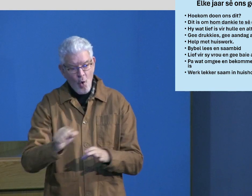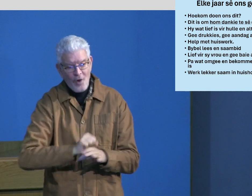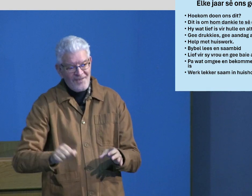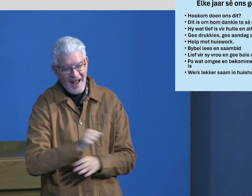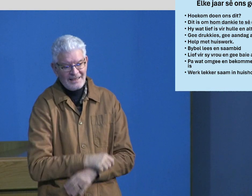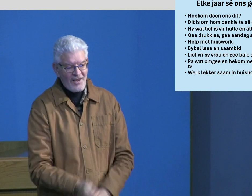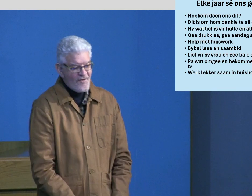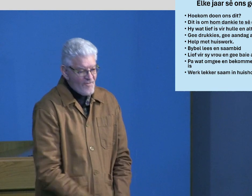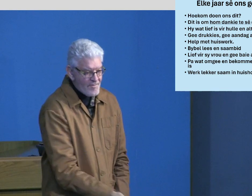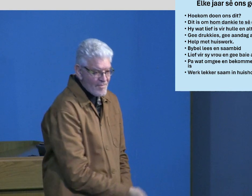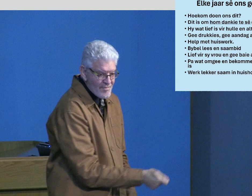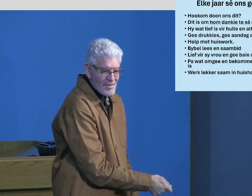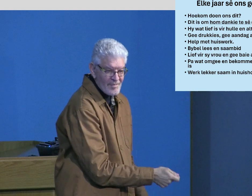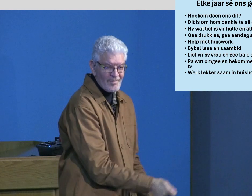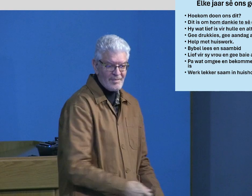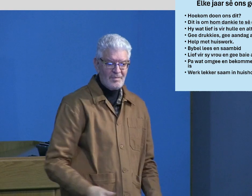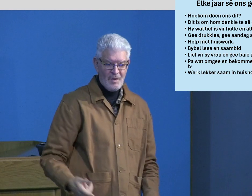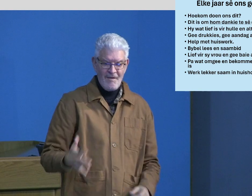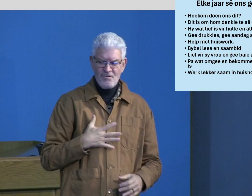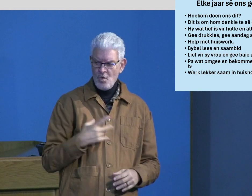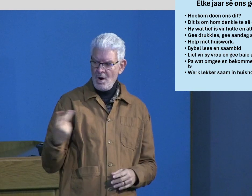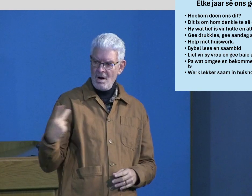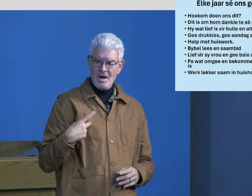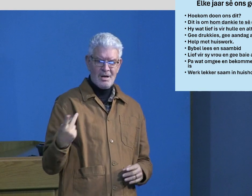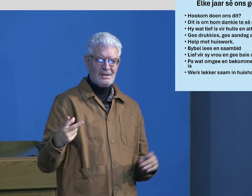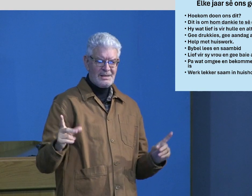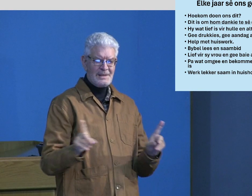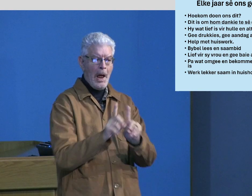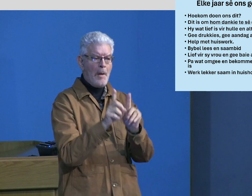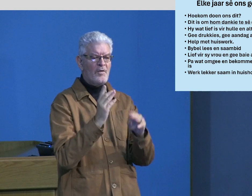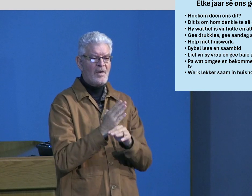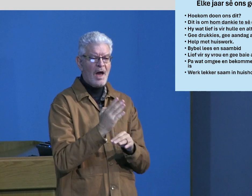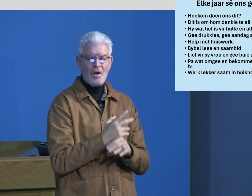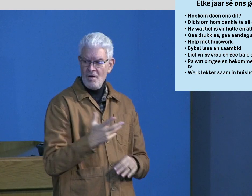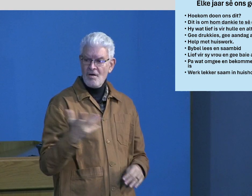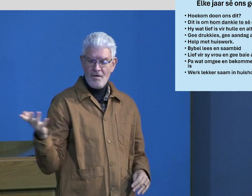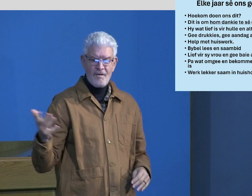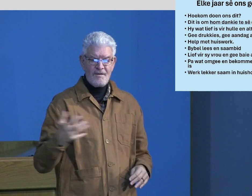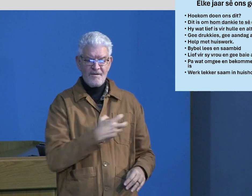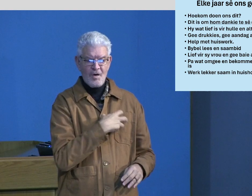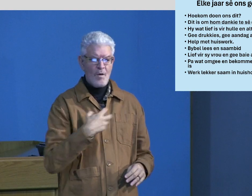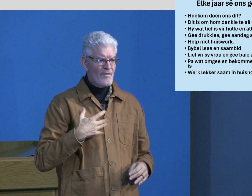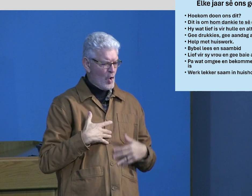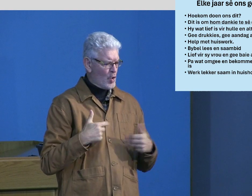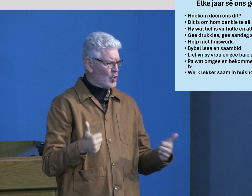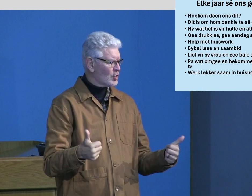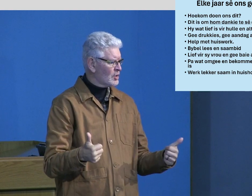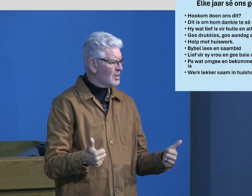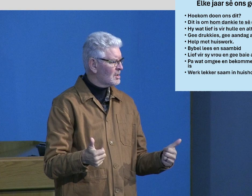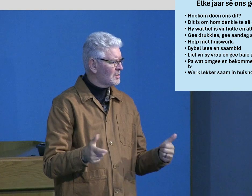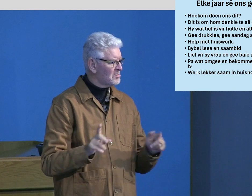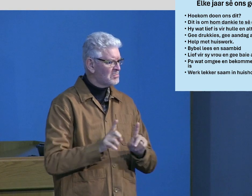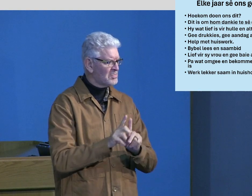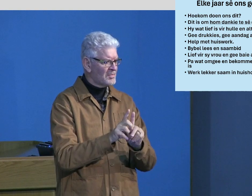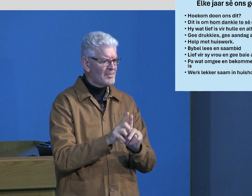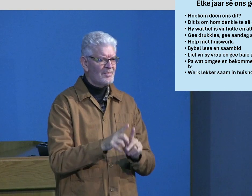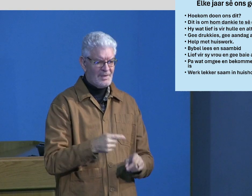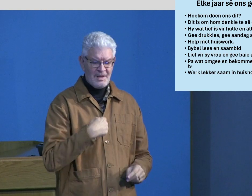saam met haar, was die skorrelgoed, stofsuig, dan voel die vrou ook maar, ons is eintlik op